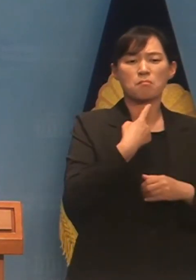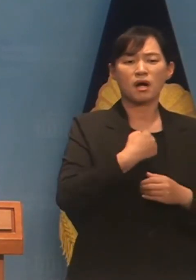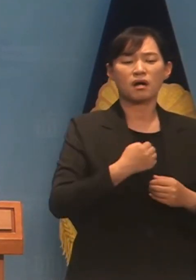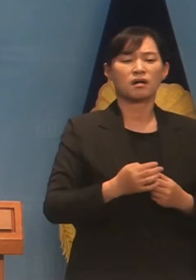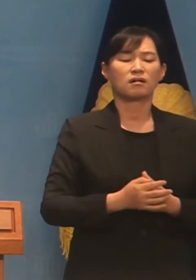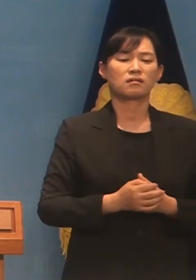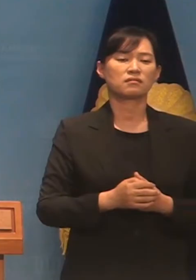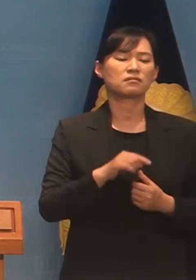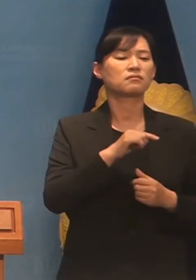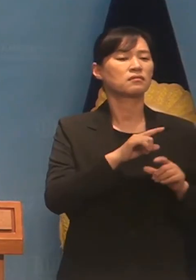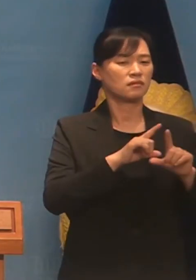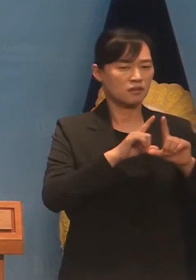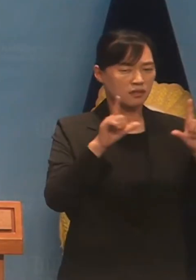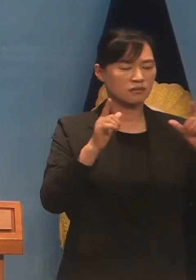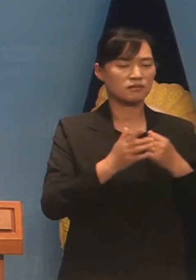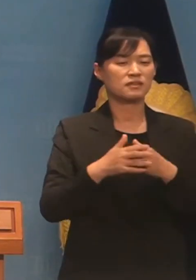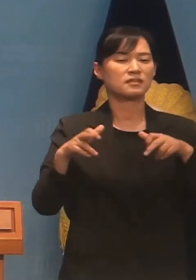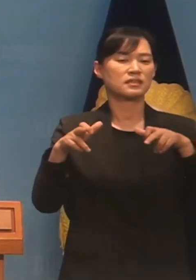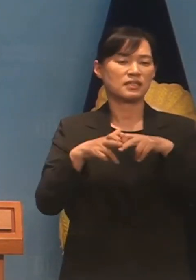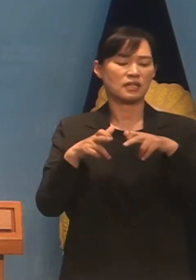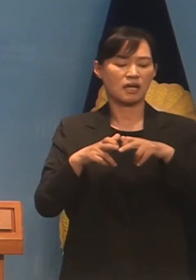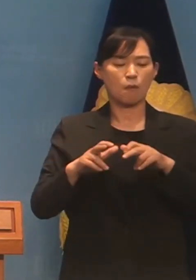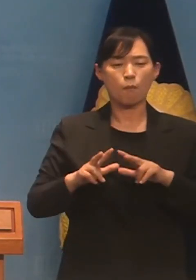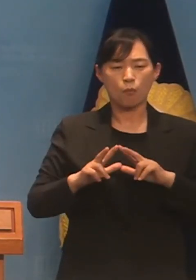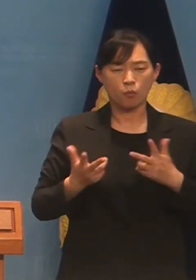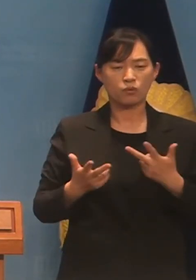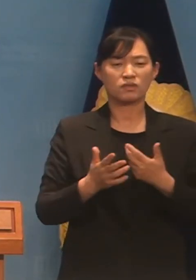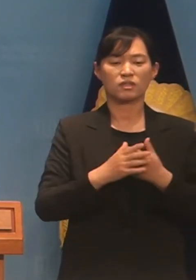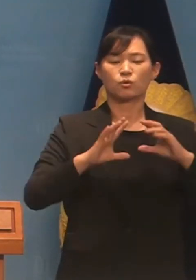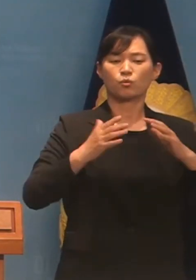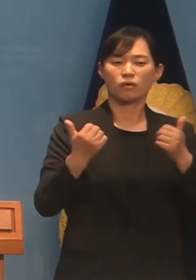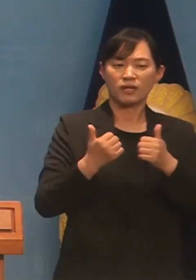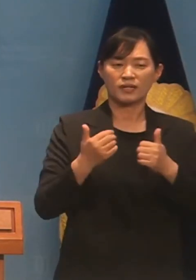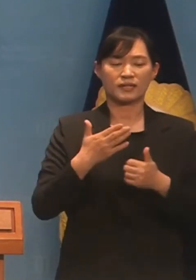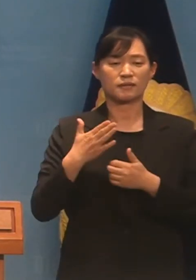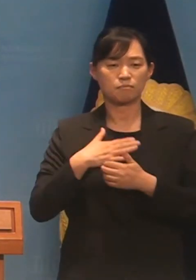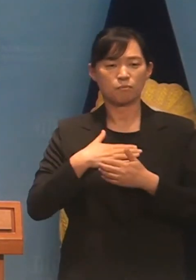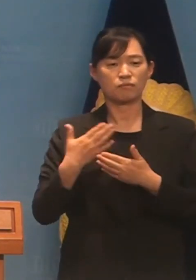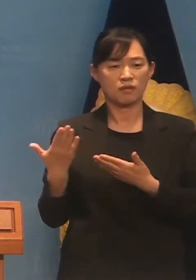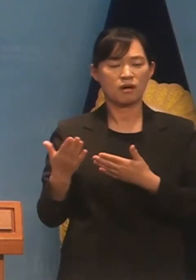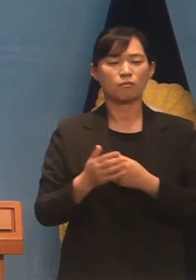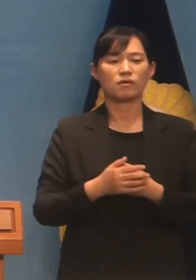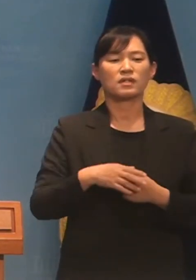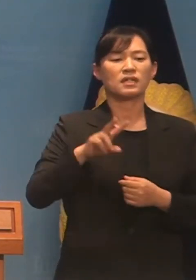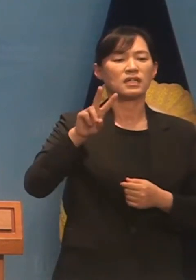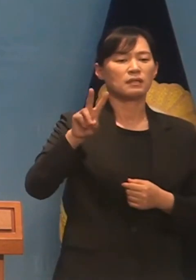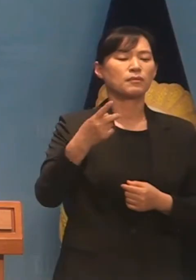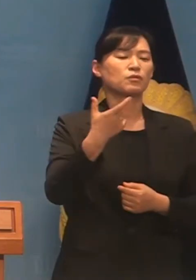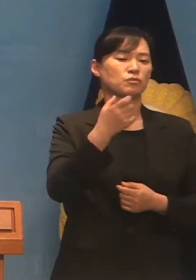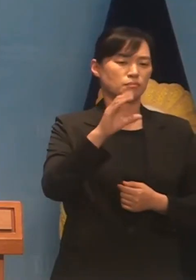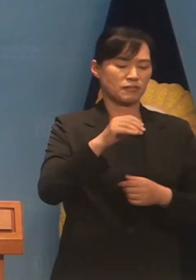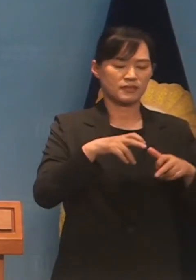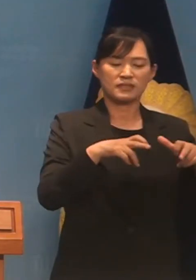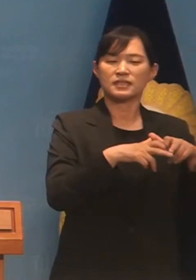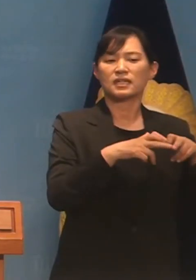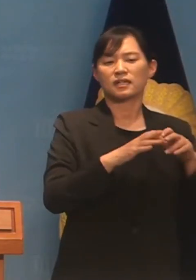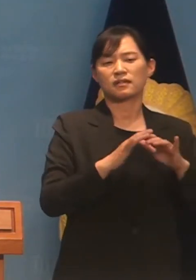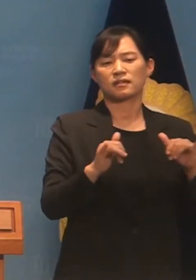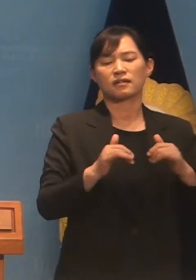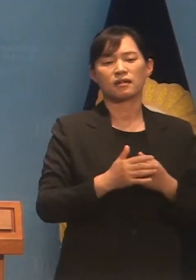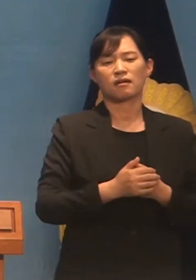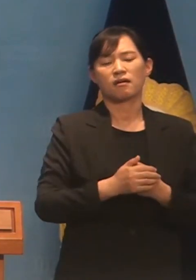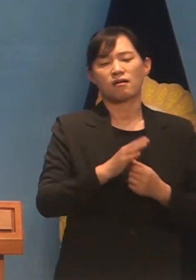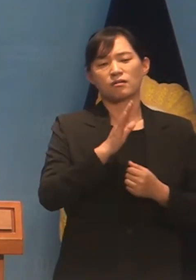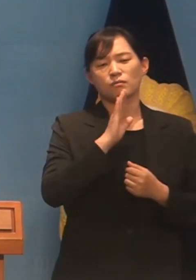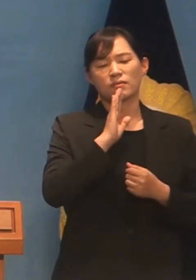있었습니다. 그날은 장애 당사자 국회의원인 저와 260만 장애인에게